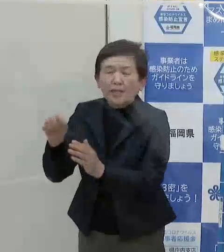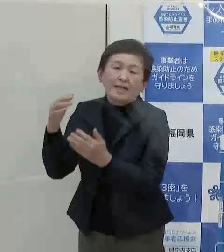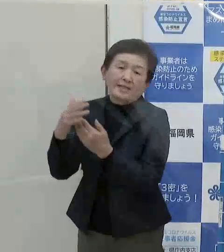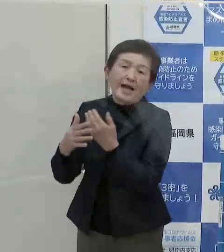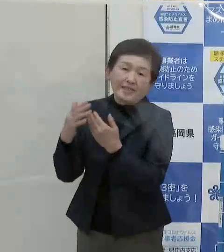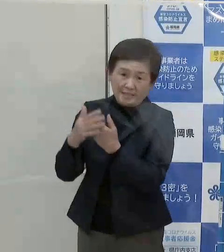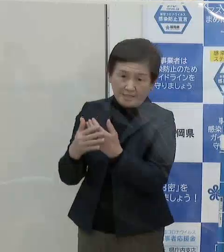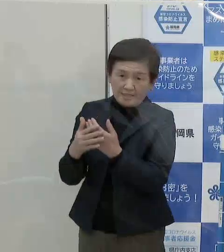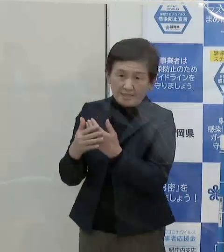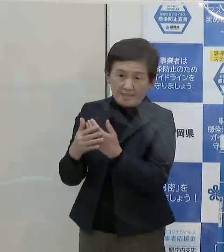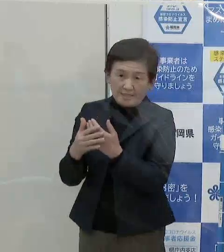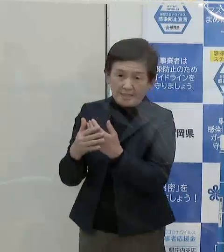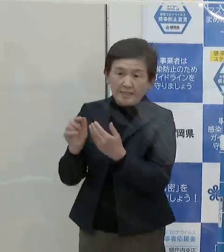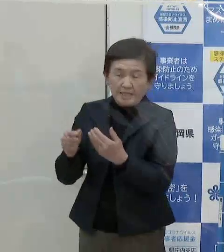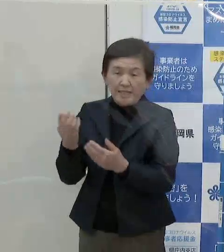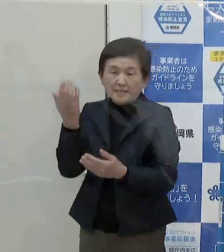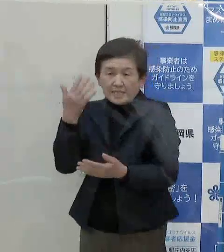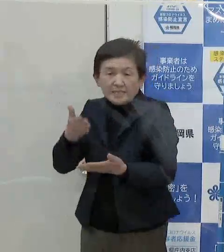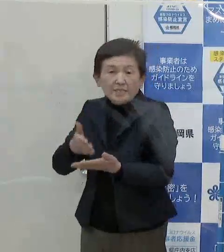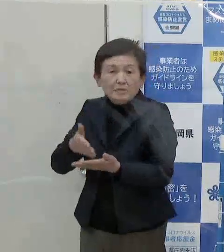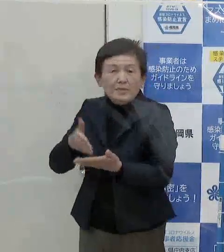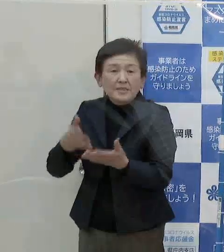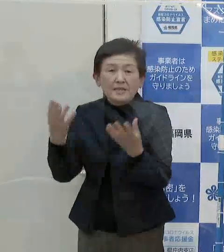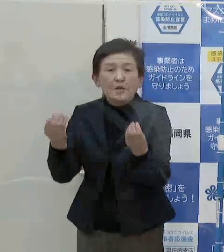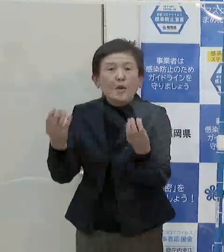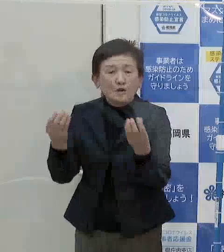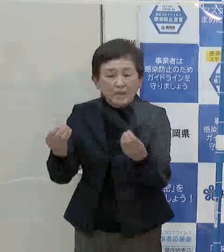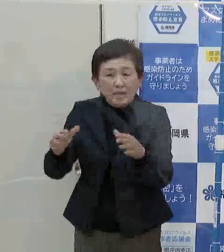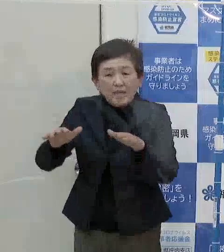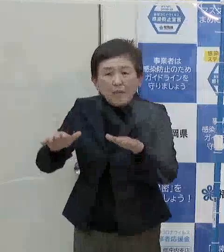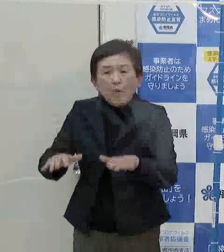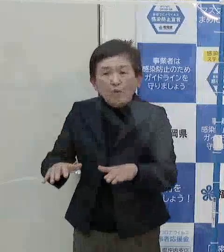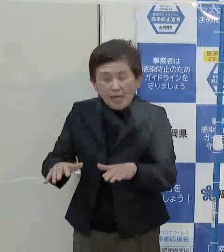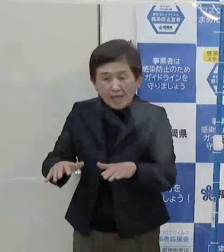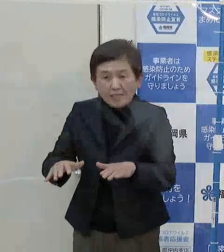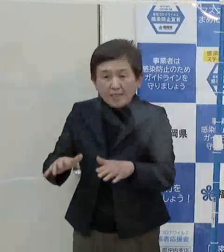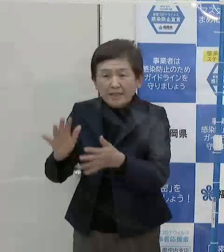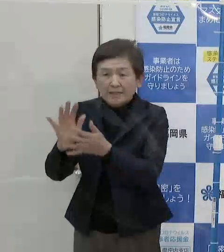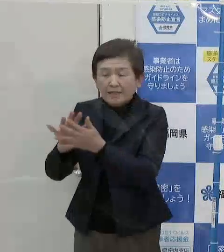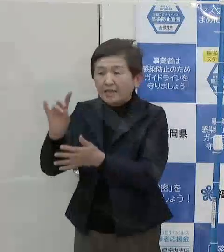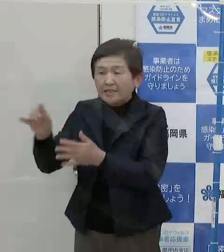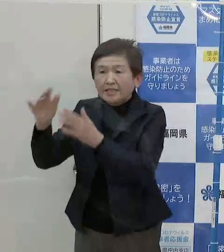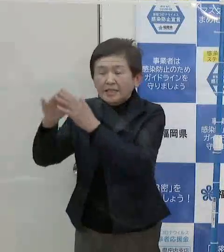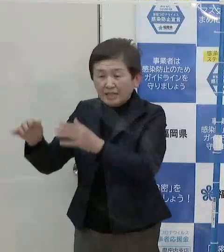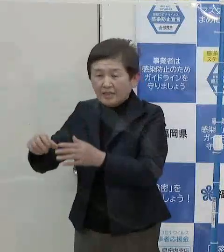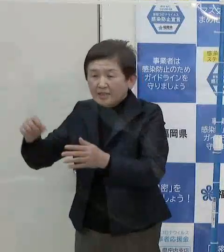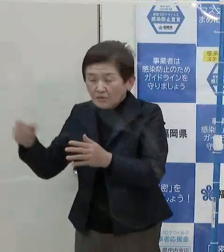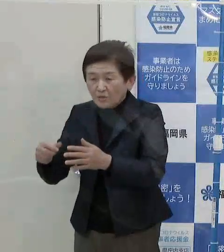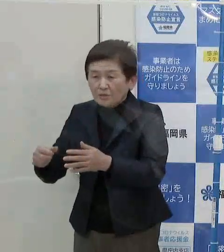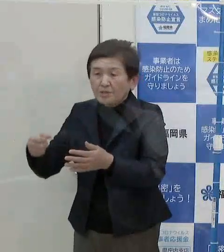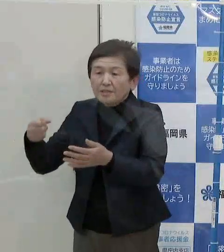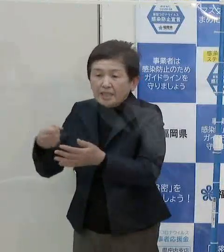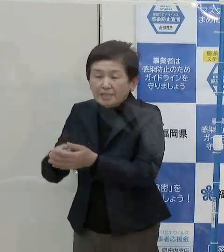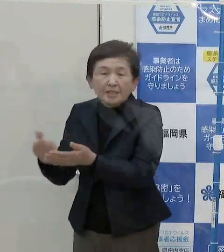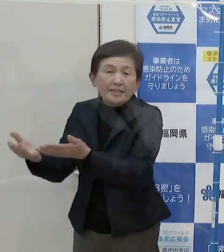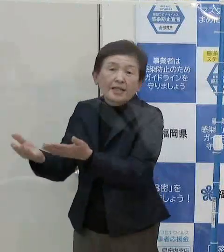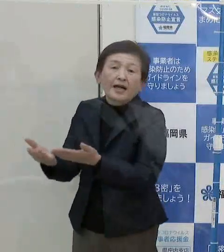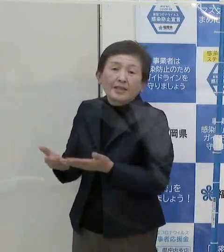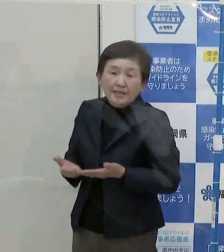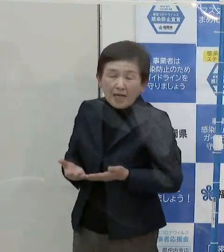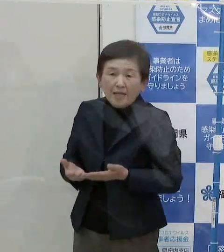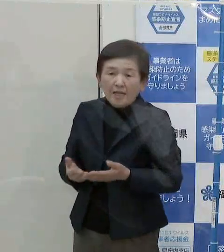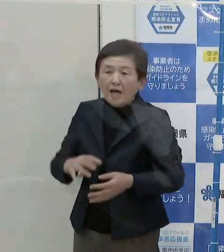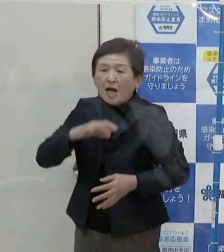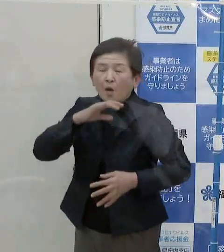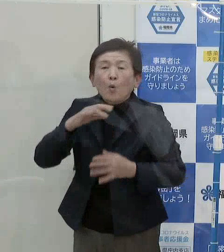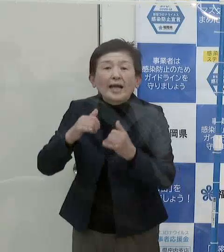。そこで先ほど申し上げましたように、今回県議会の方で早期議決をしていただいた